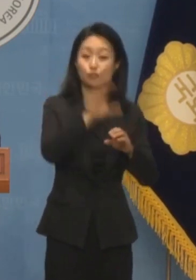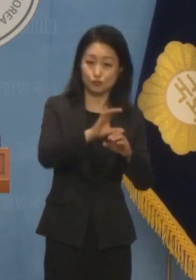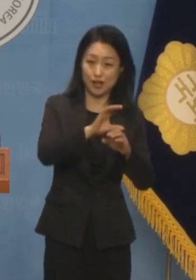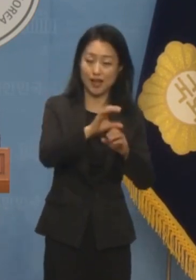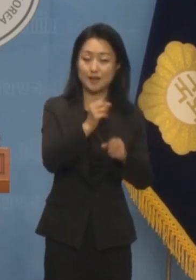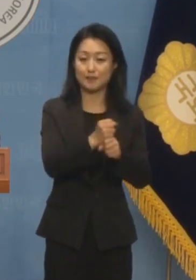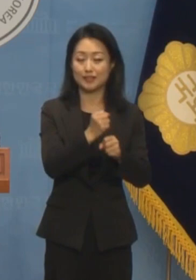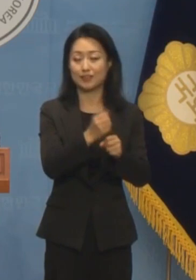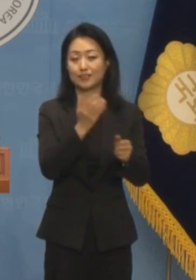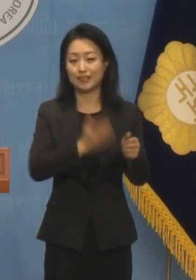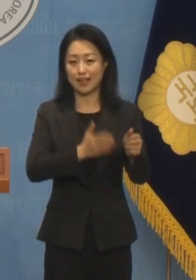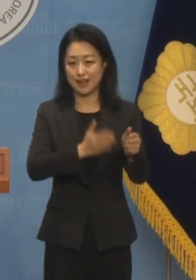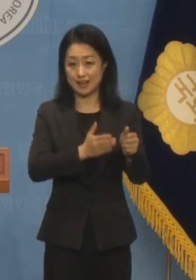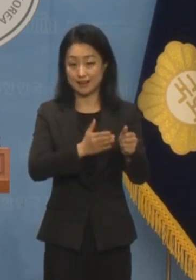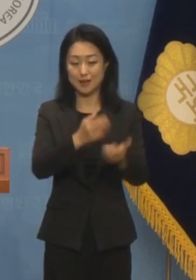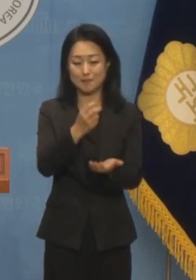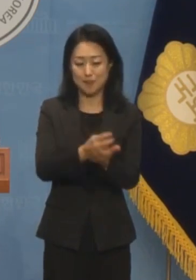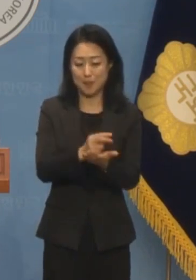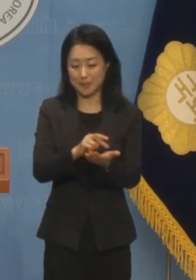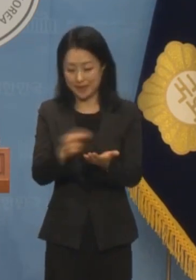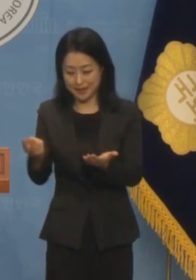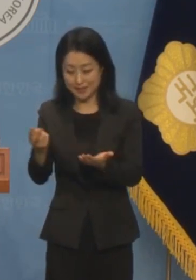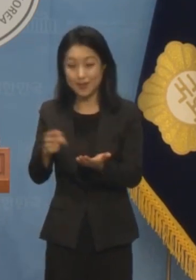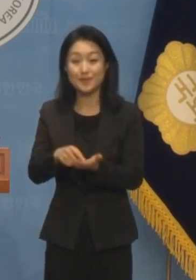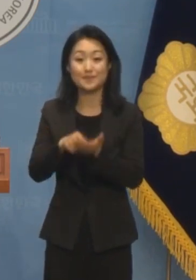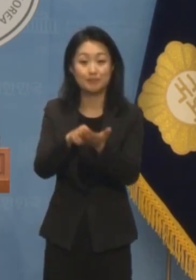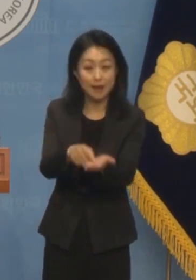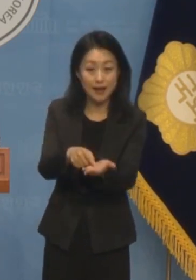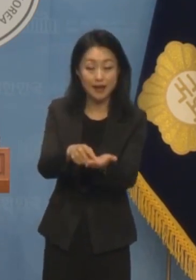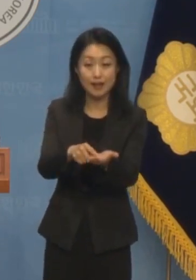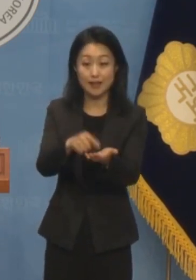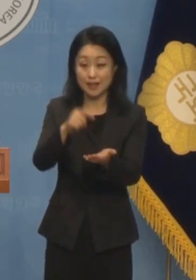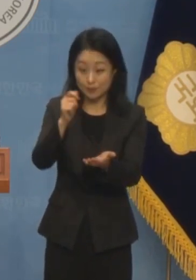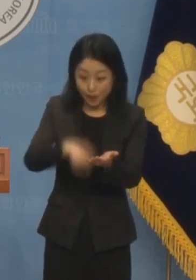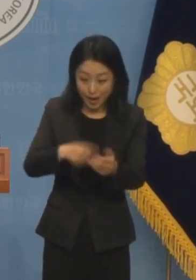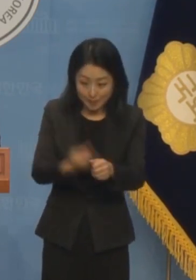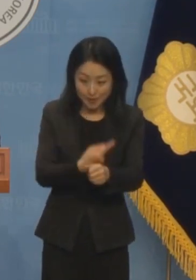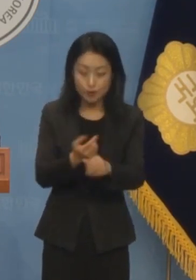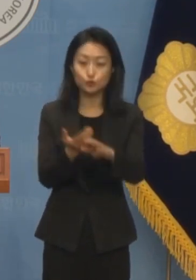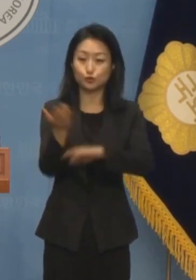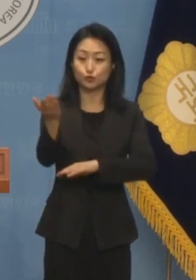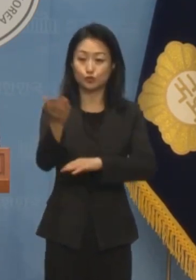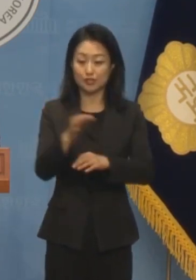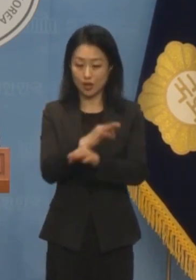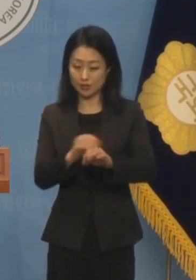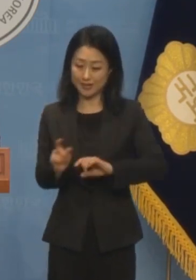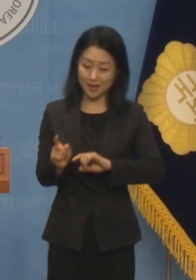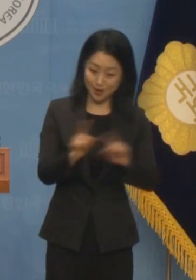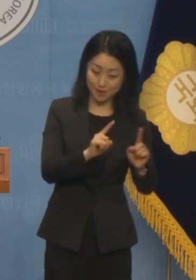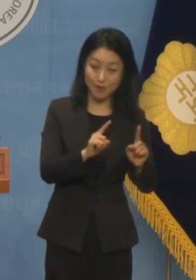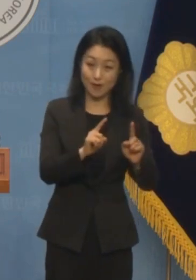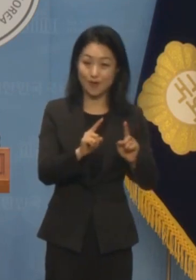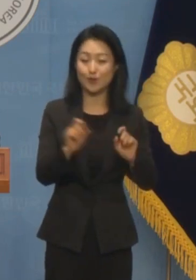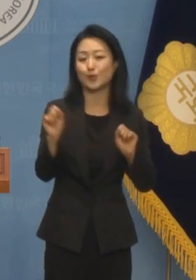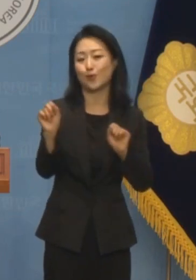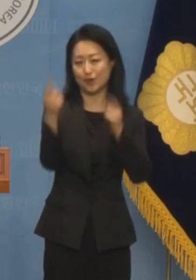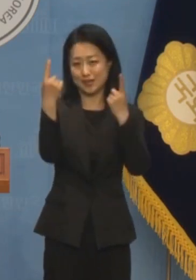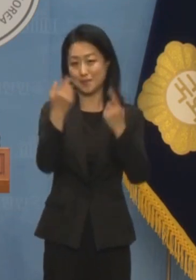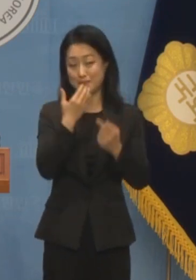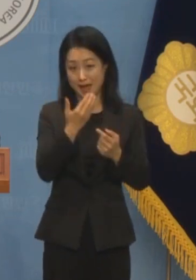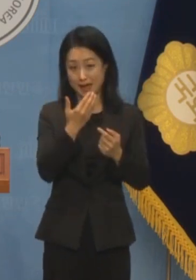확대하자는 취지입니다. 개정안이 통과되면 수출과 내수 간의 경기 회복이 차별화되는